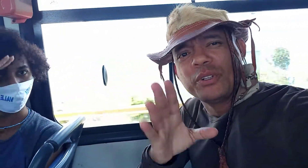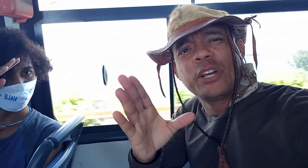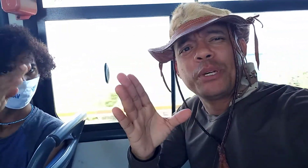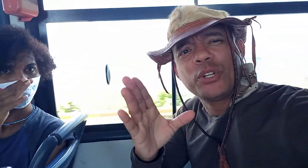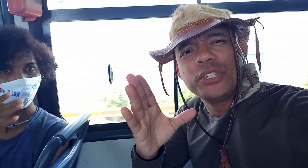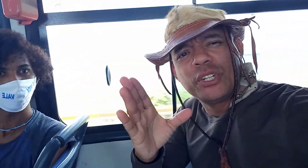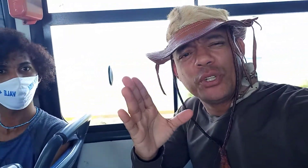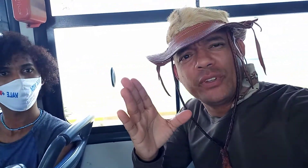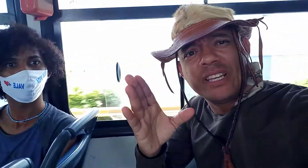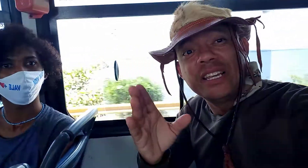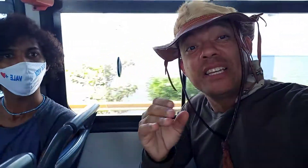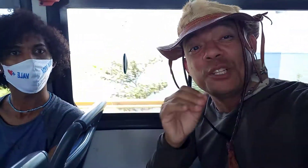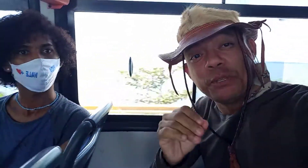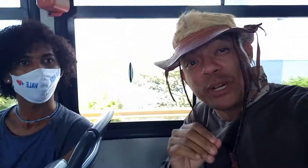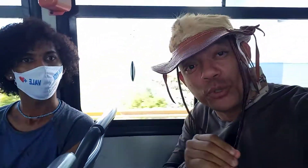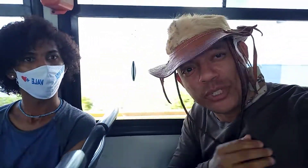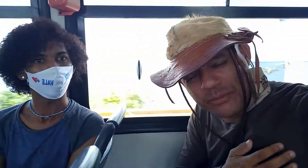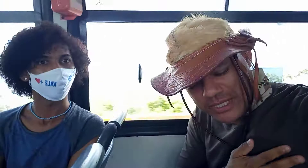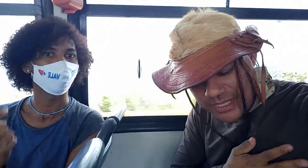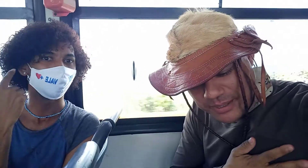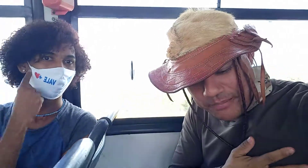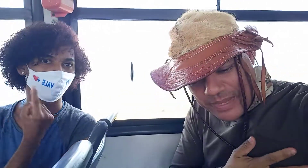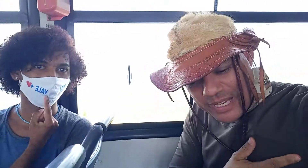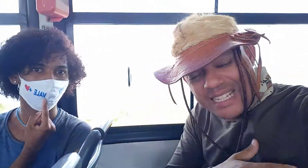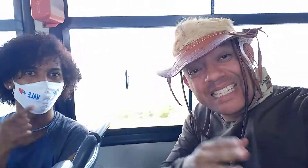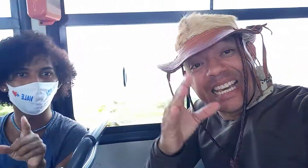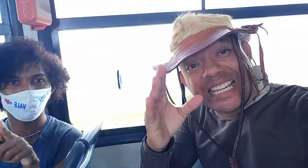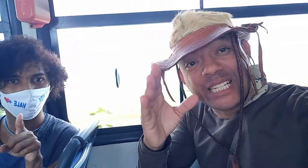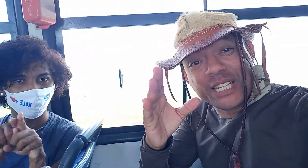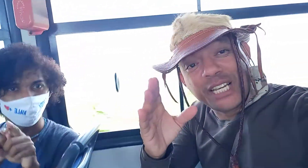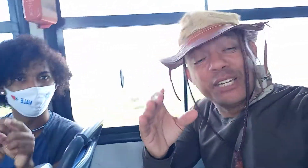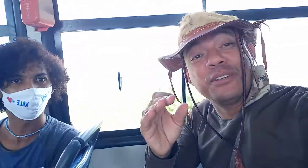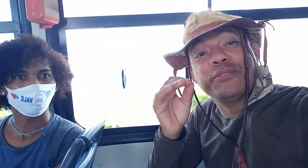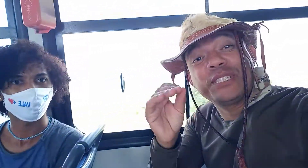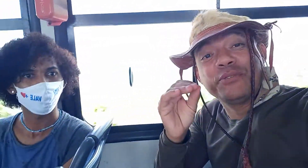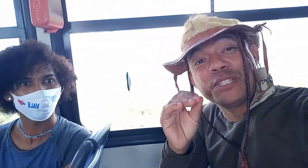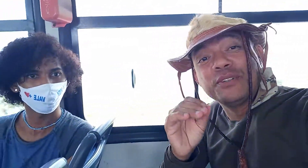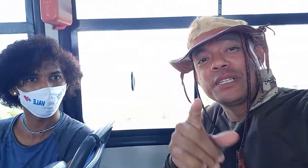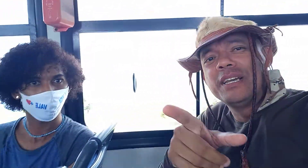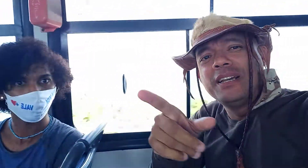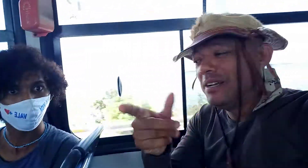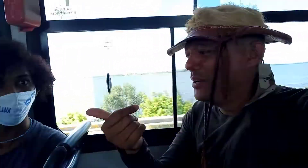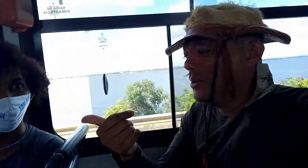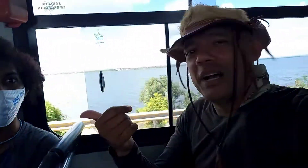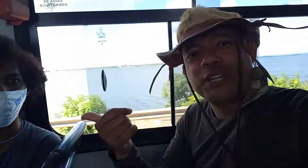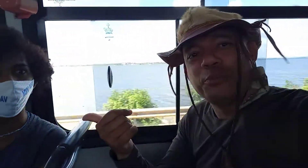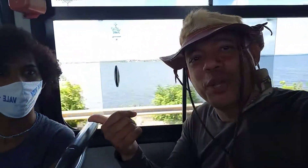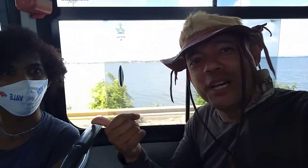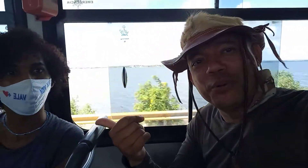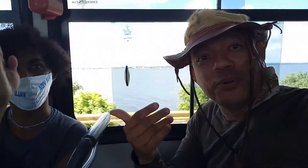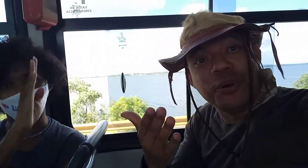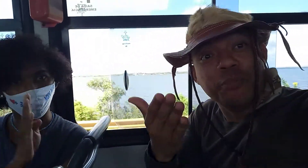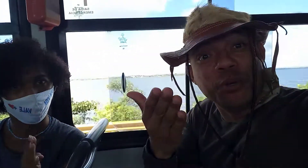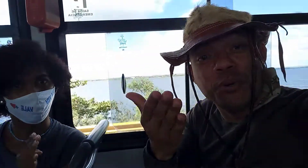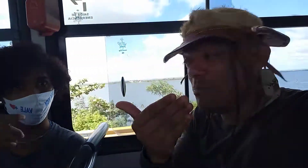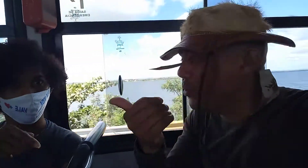só plantando, só plantando, só plantando, só plantando, só plantando, só plantando, só plantando, só plantando, só plantando, só plantando, só plantando, só plantando, só plantando, só plantando, só plantando,